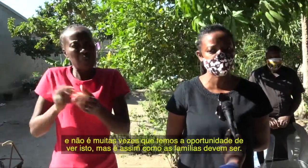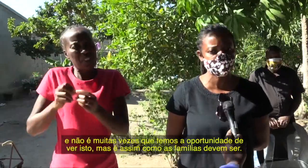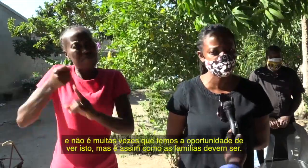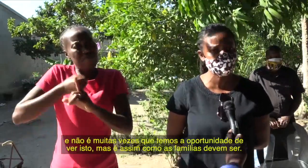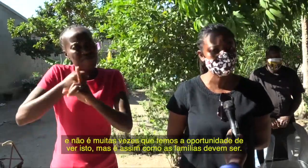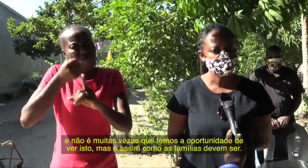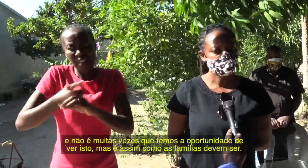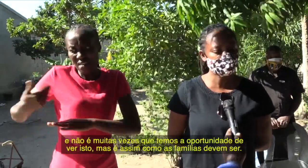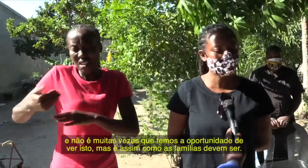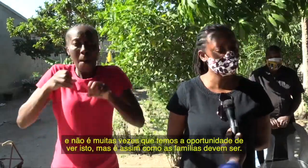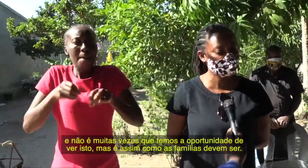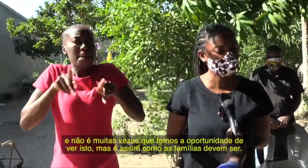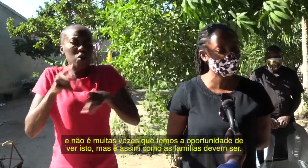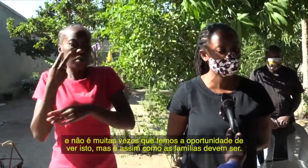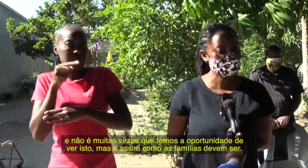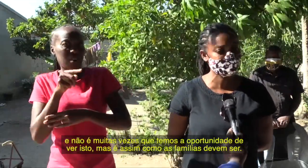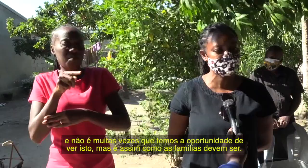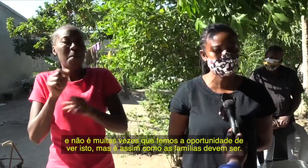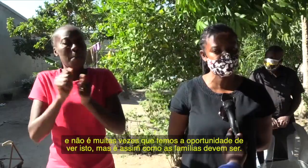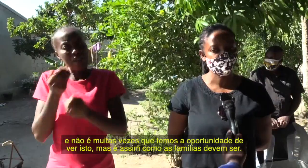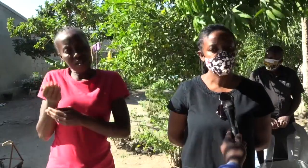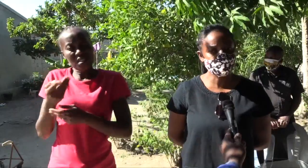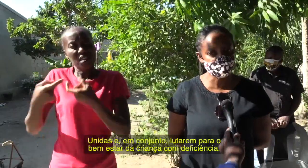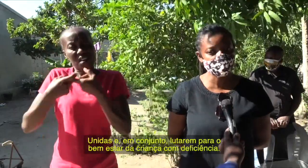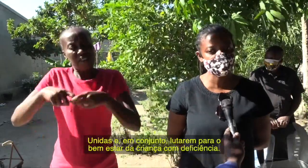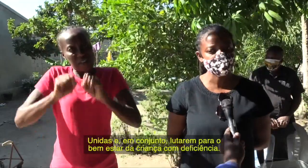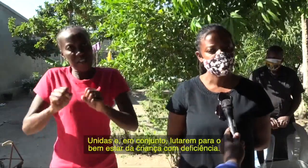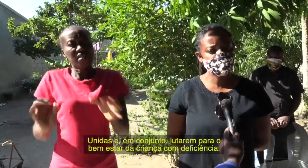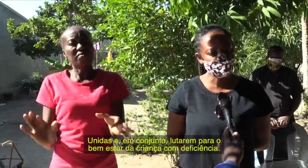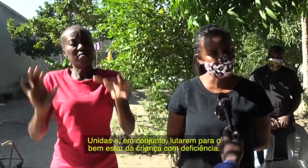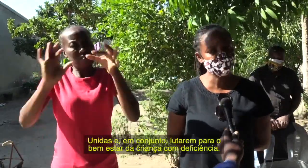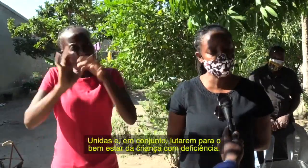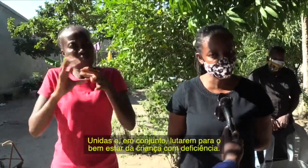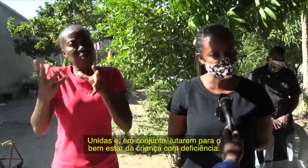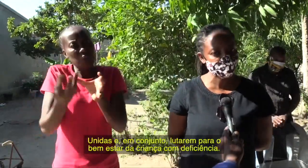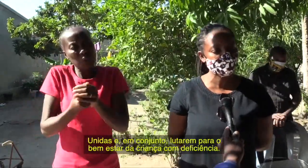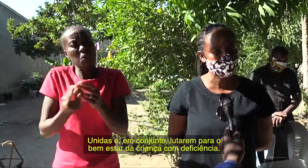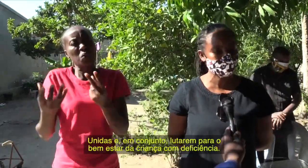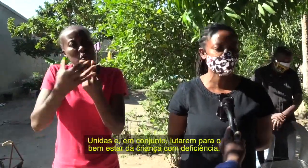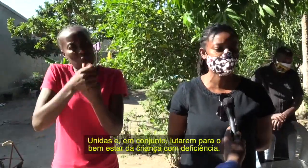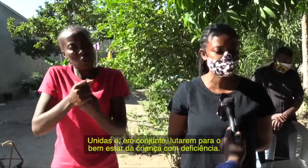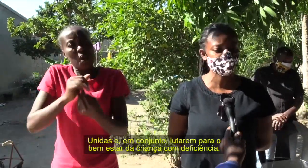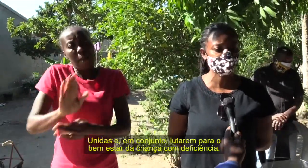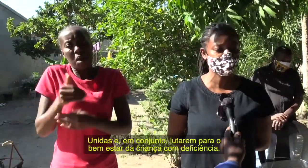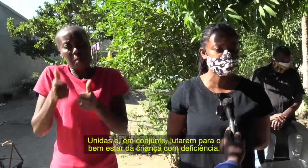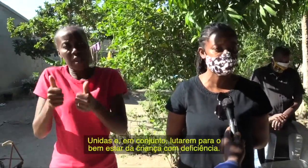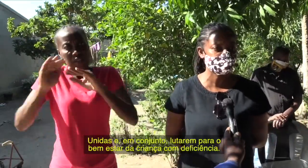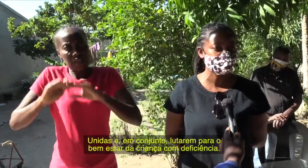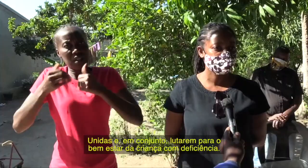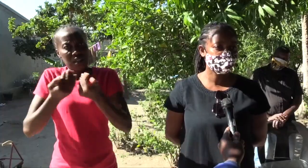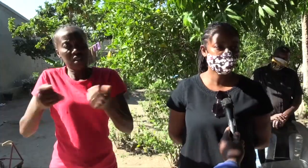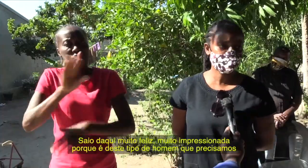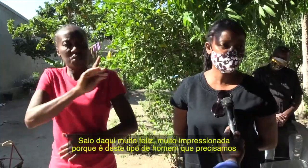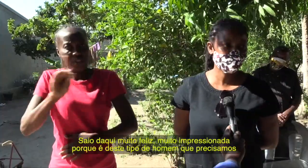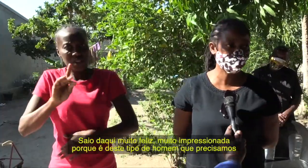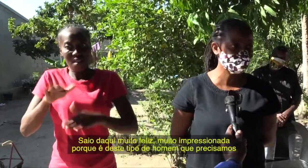oportunidade de ver isto mas é assim que as famílias têm que ser unidas e em conjunto lutarem para o bem-estar da criança com deficiência